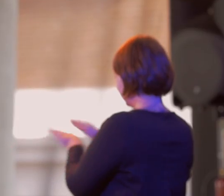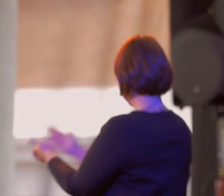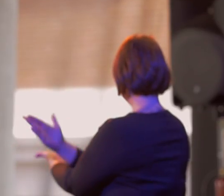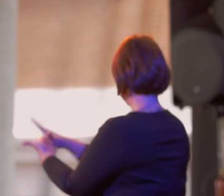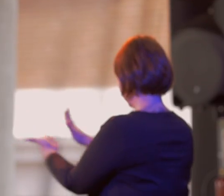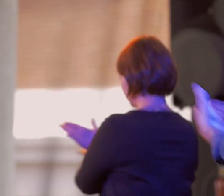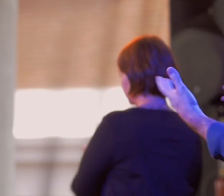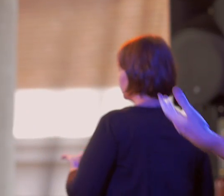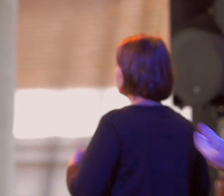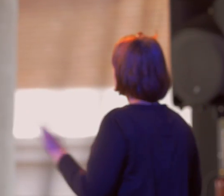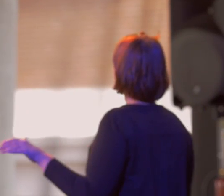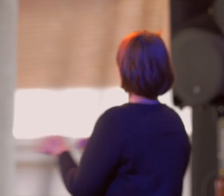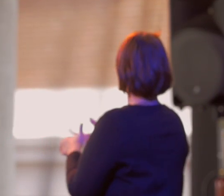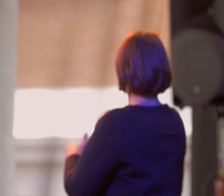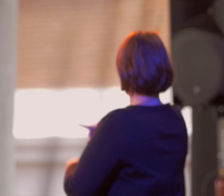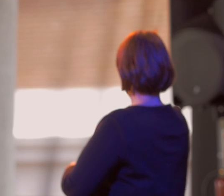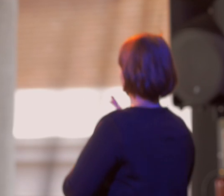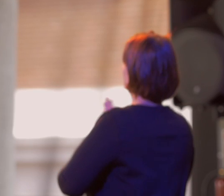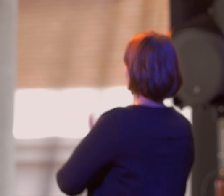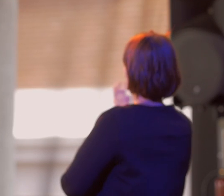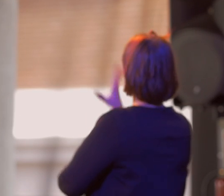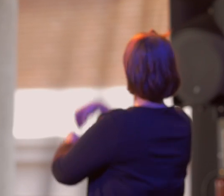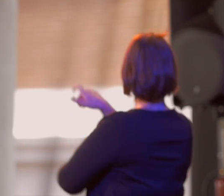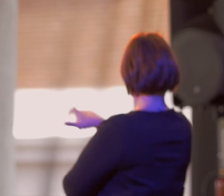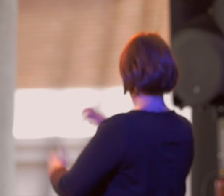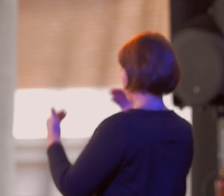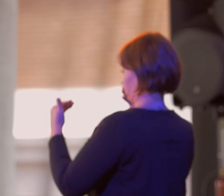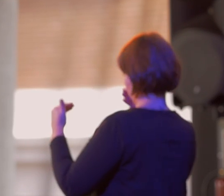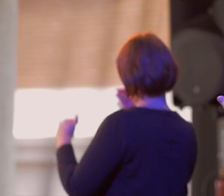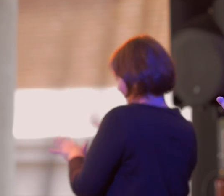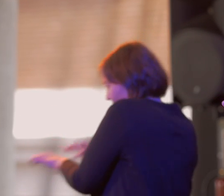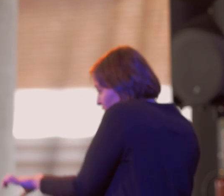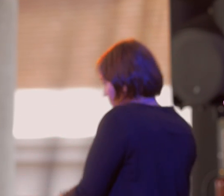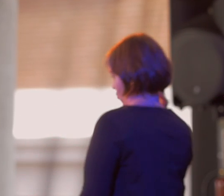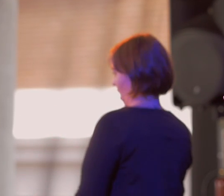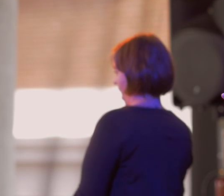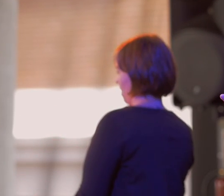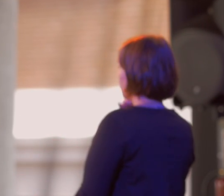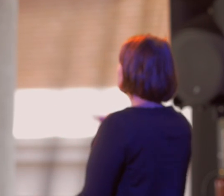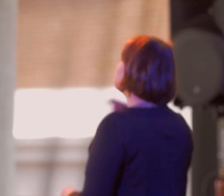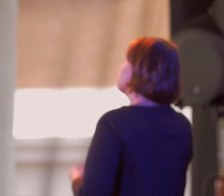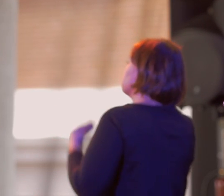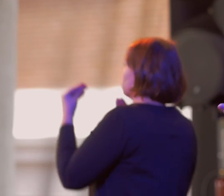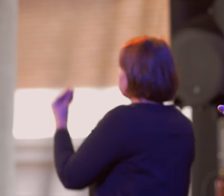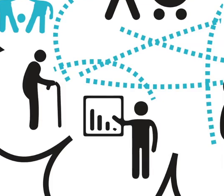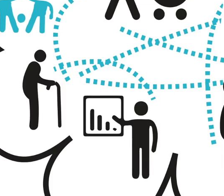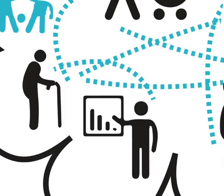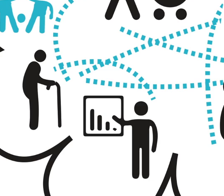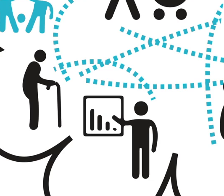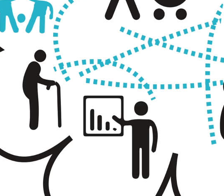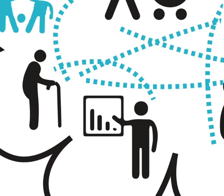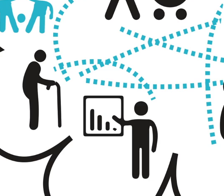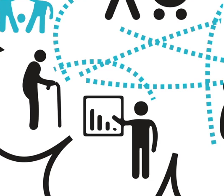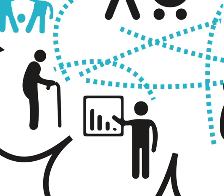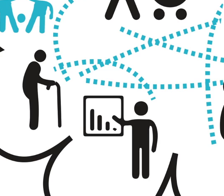grupo, que yo represento, pero que está formado fundamentalmente por mujeres, nos preguntamos cómo se podrían establecer, crear esos lazos que